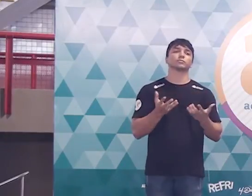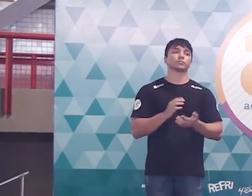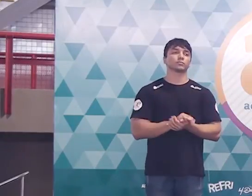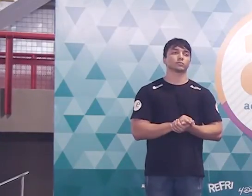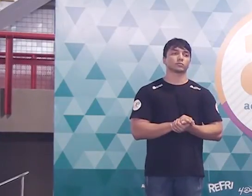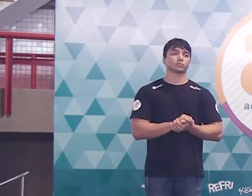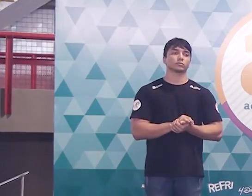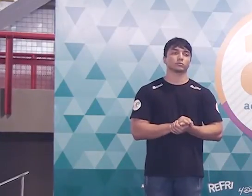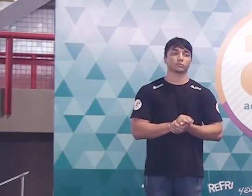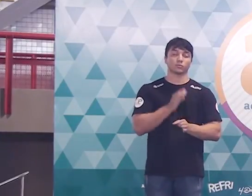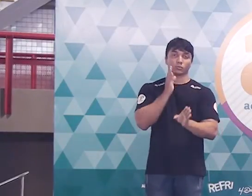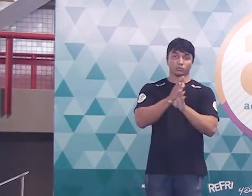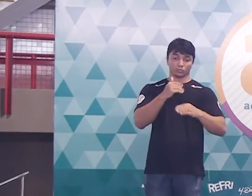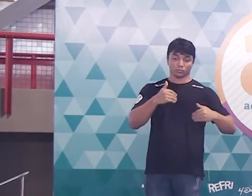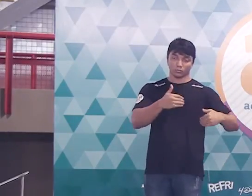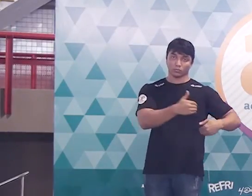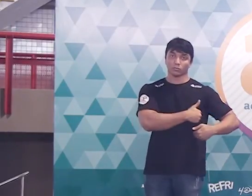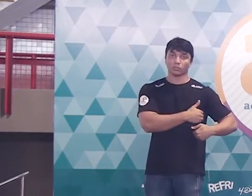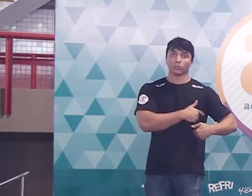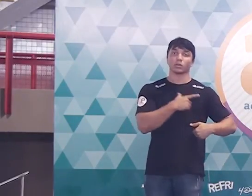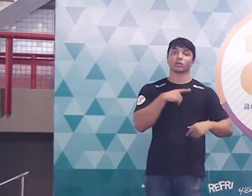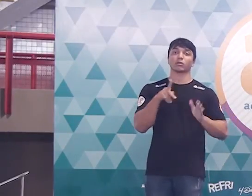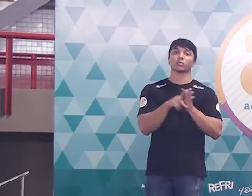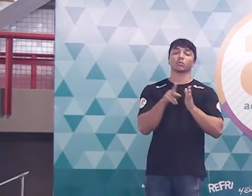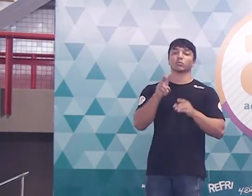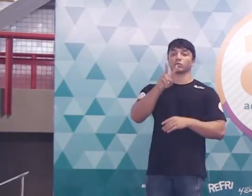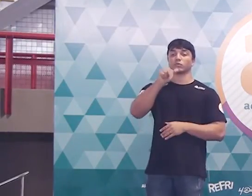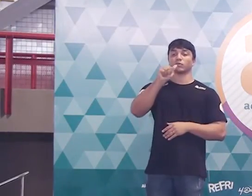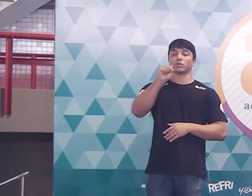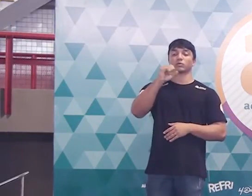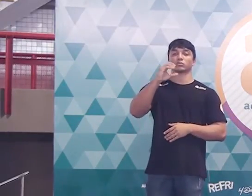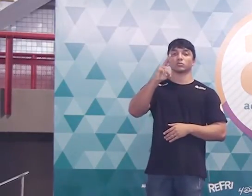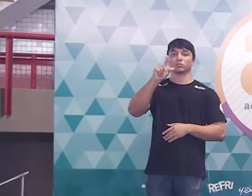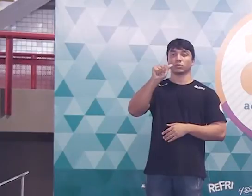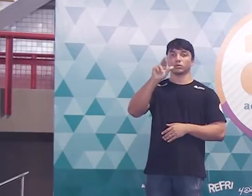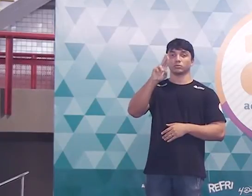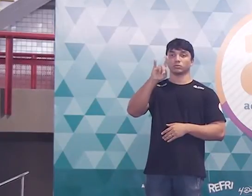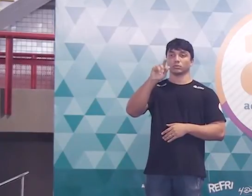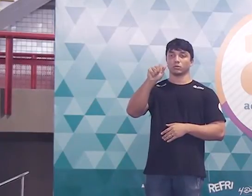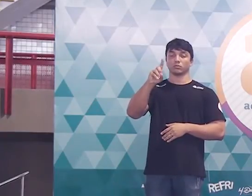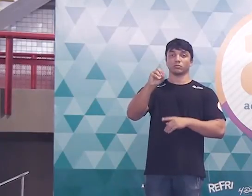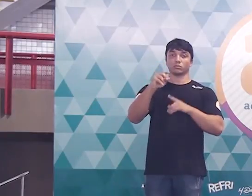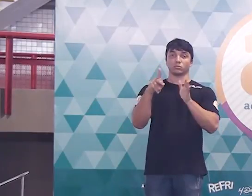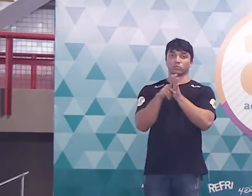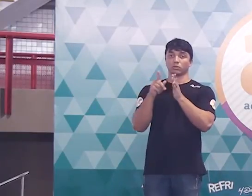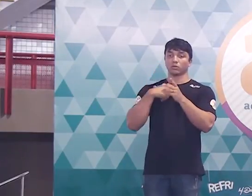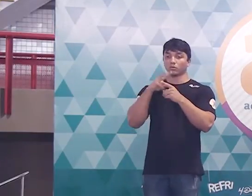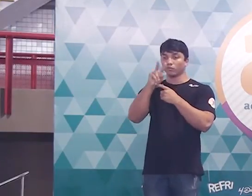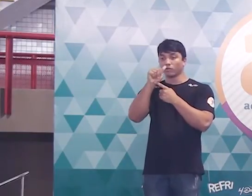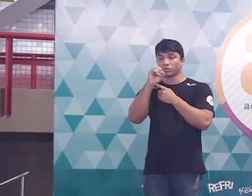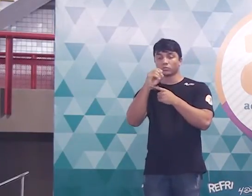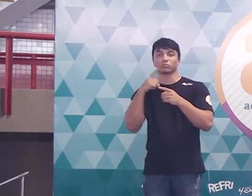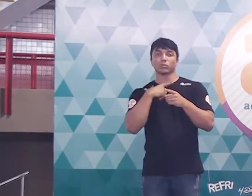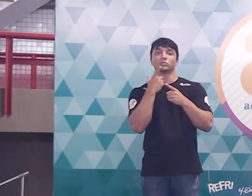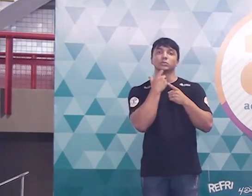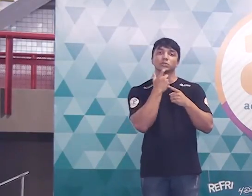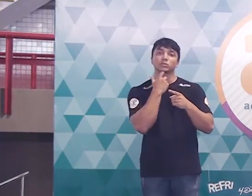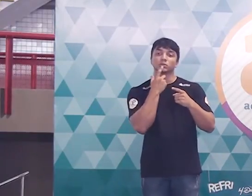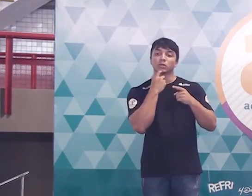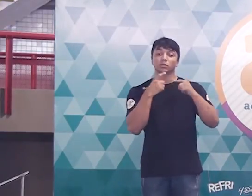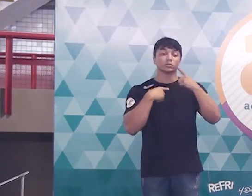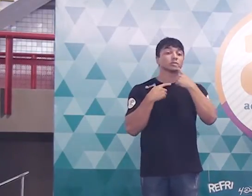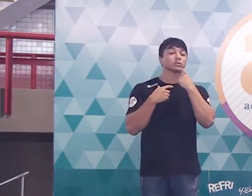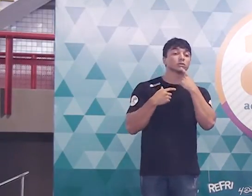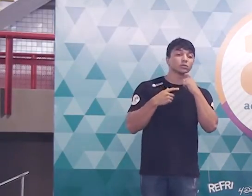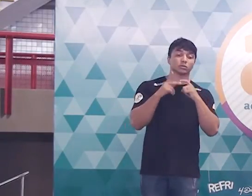Porque teu pulmão é totalmente vascularizado. Se tem vasos, tem sangue. Se